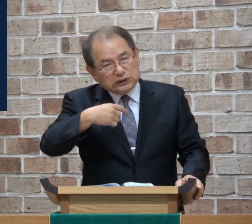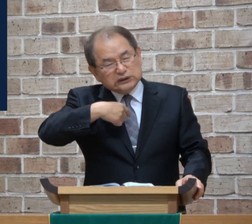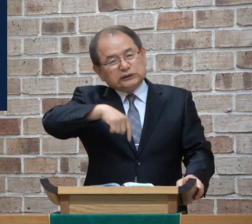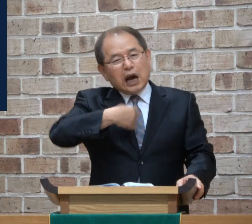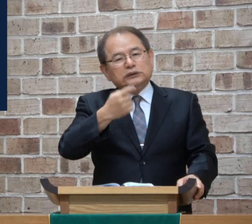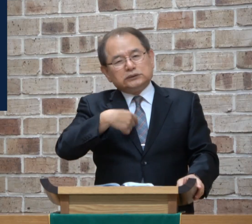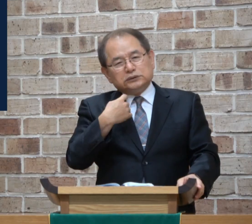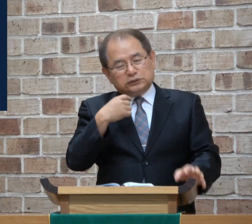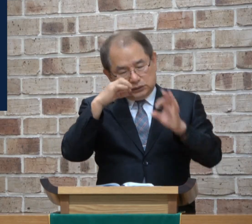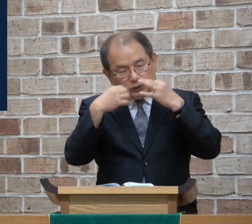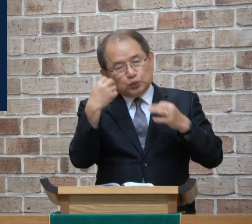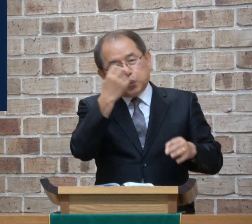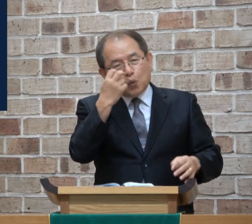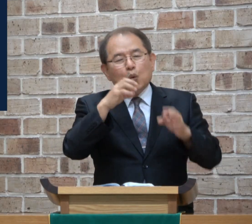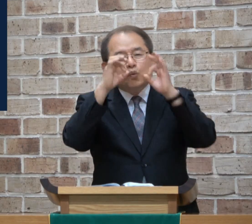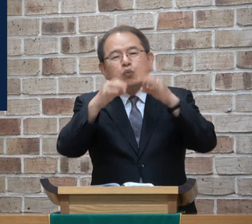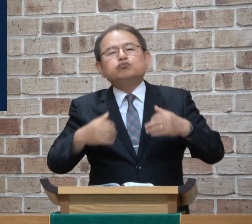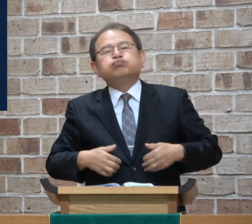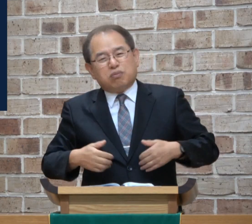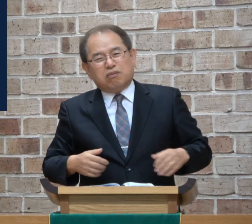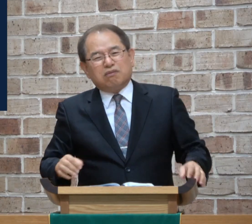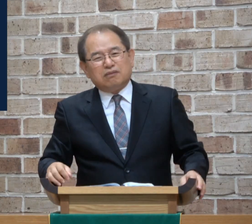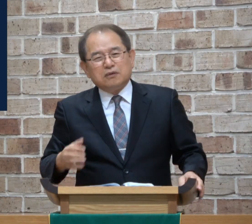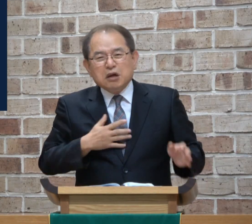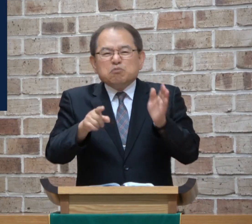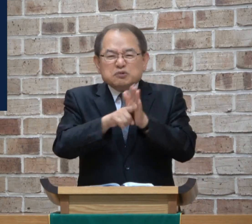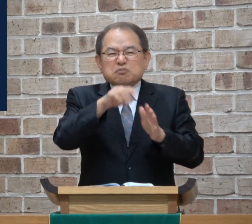가지고 있는가, 나 자신을 점검할 필요가 있습니다.